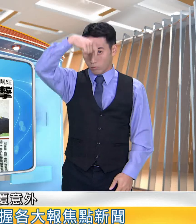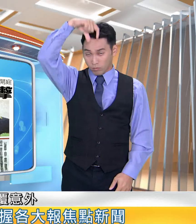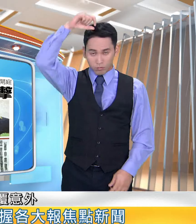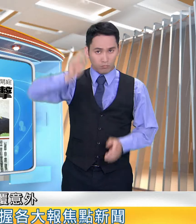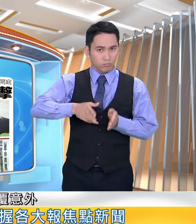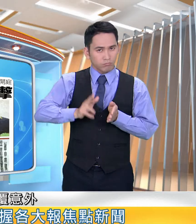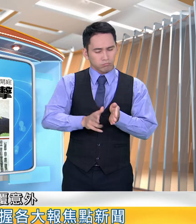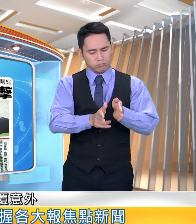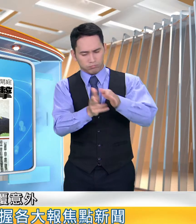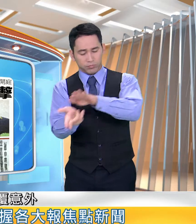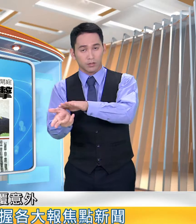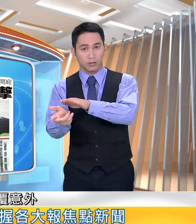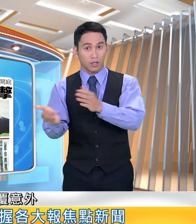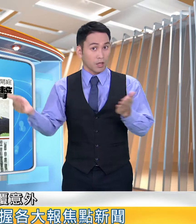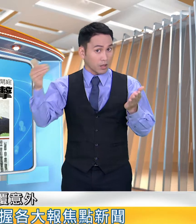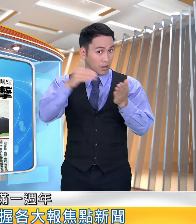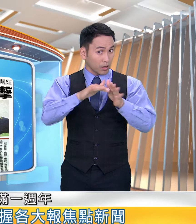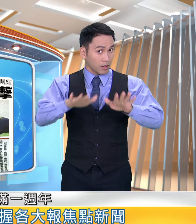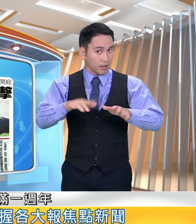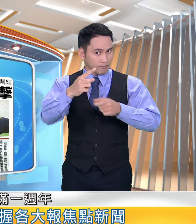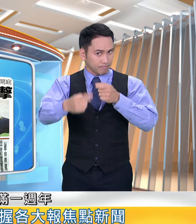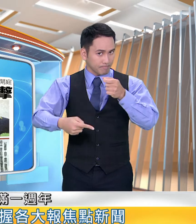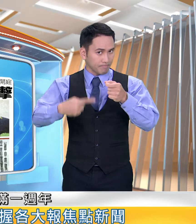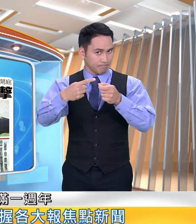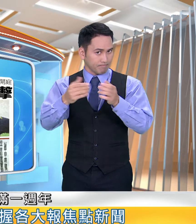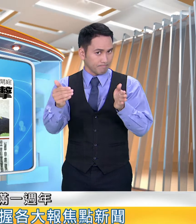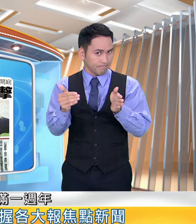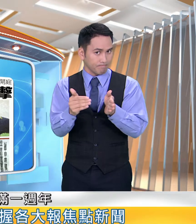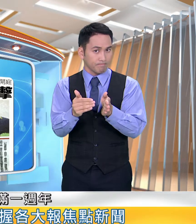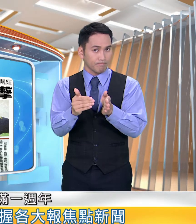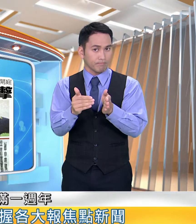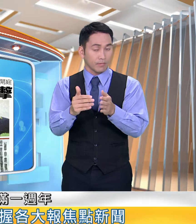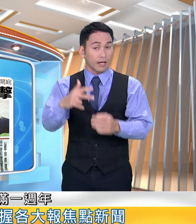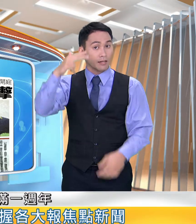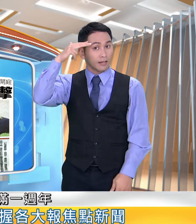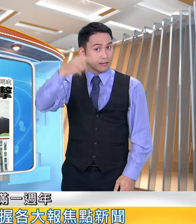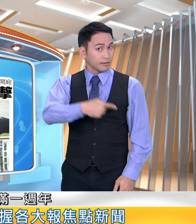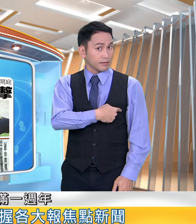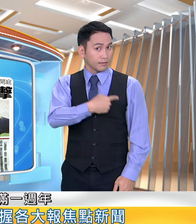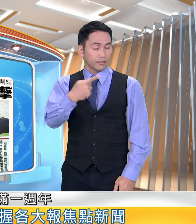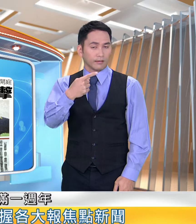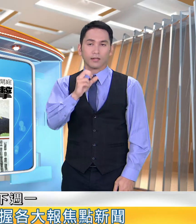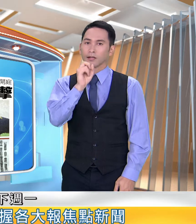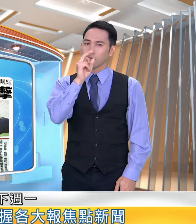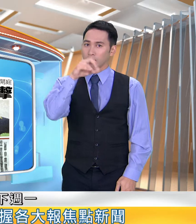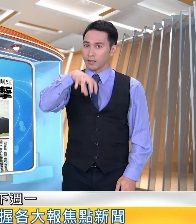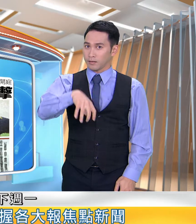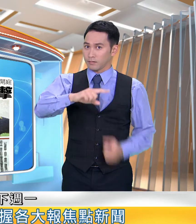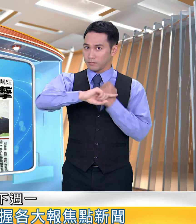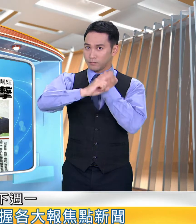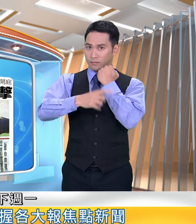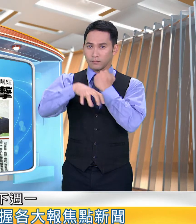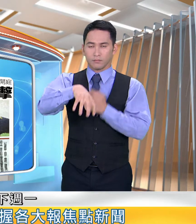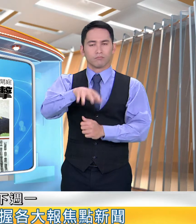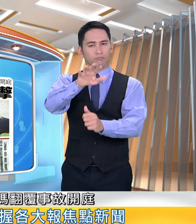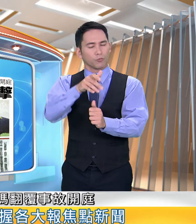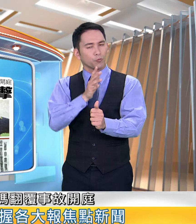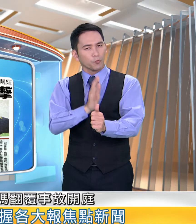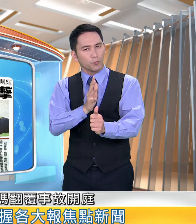台铁普悠玛翻覆意外，事故发生将届满一周年。宜兰地方法院下周一将